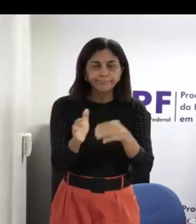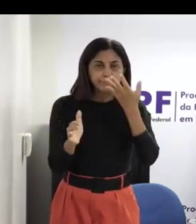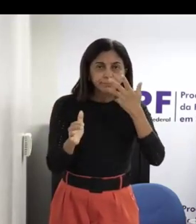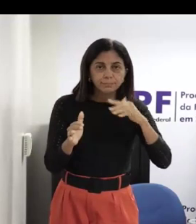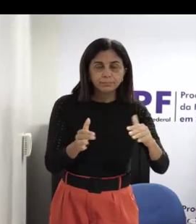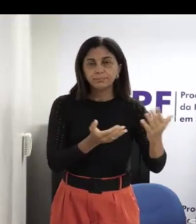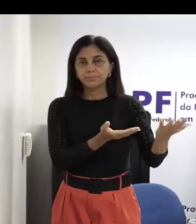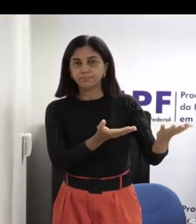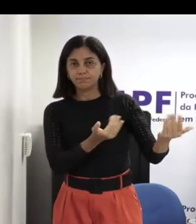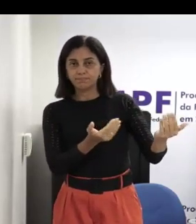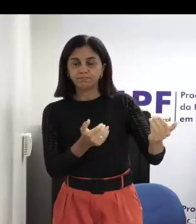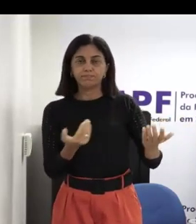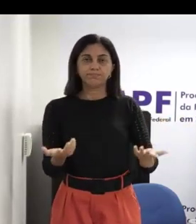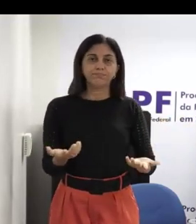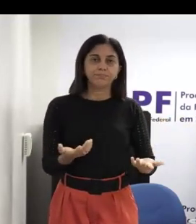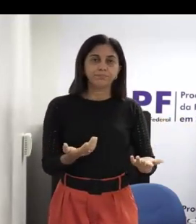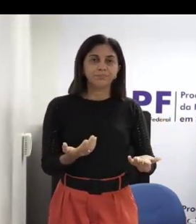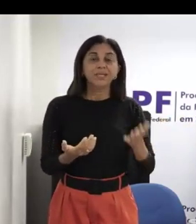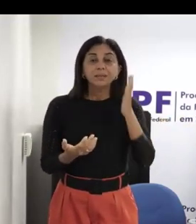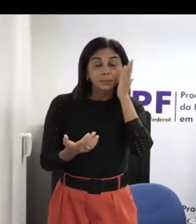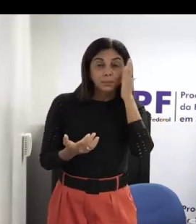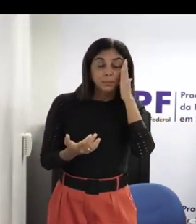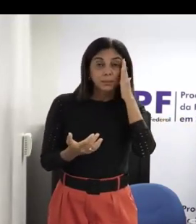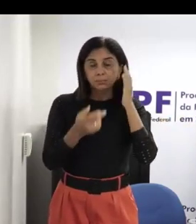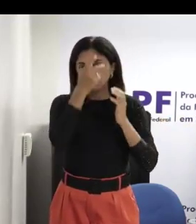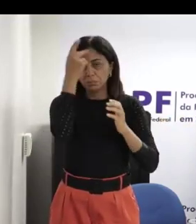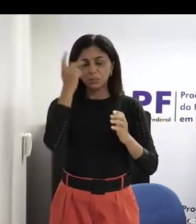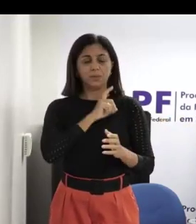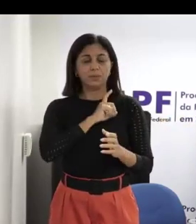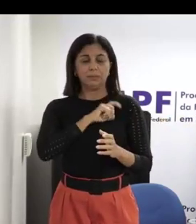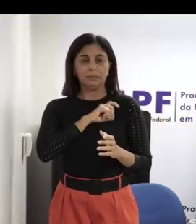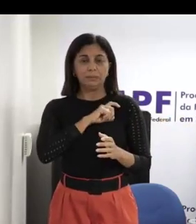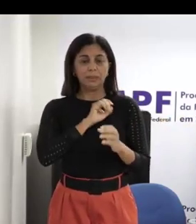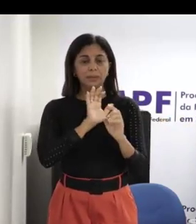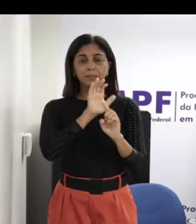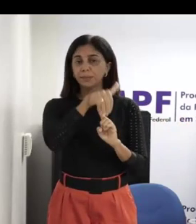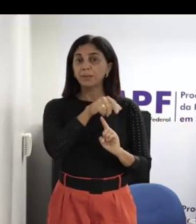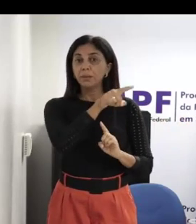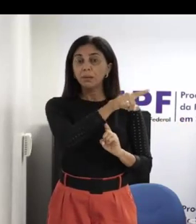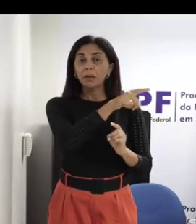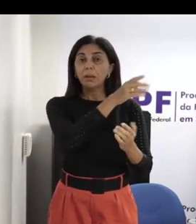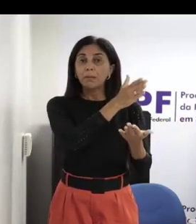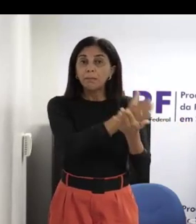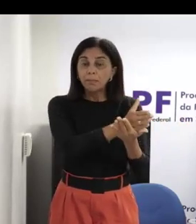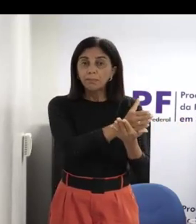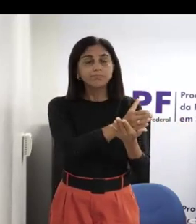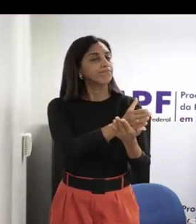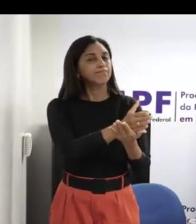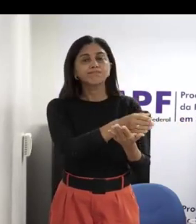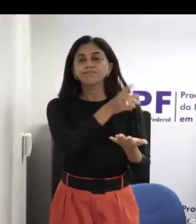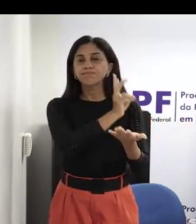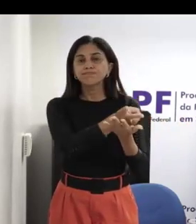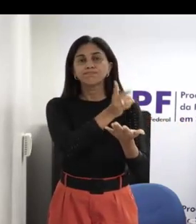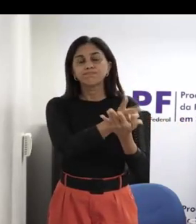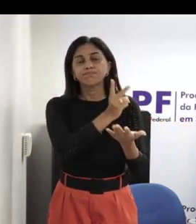esse criminoso ele não vai parar pelo contrário esse criminoso ele vai vai se sentir mais motivado